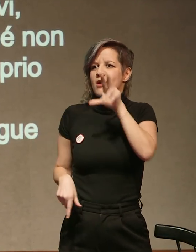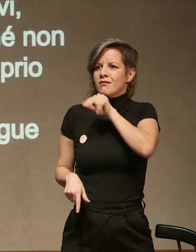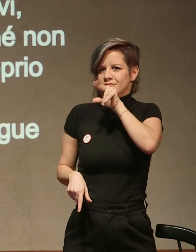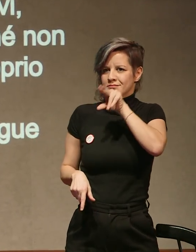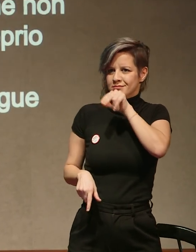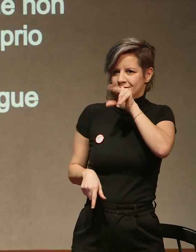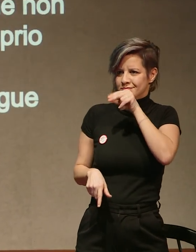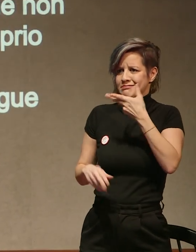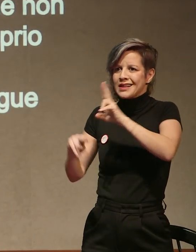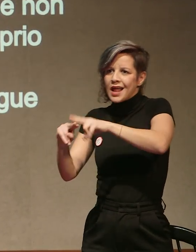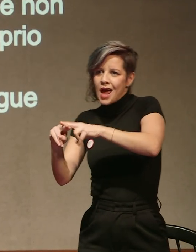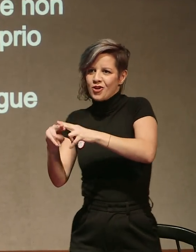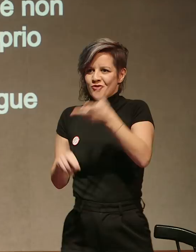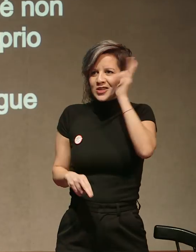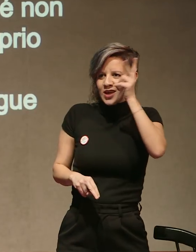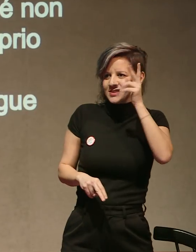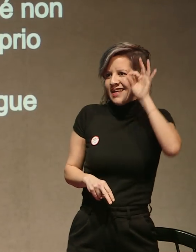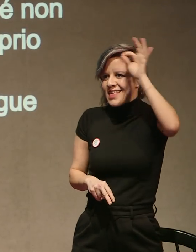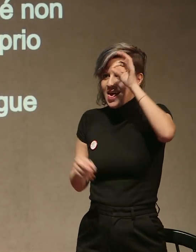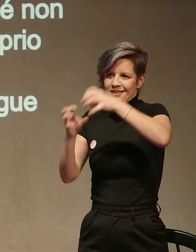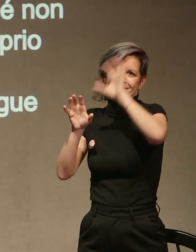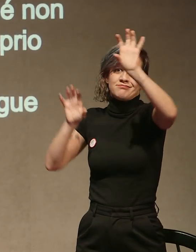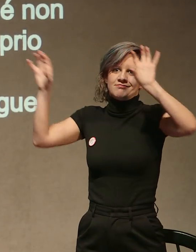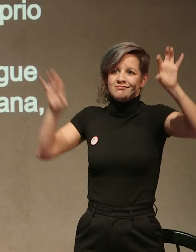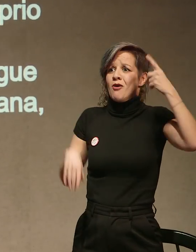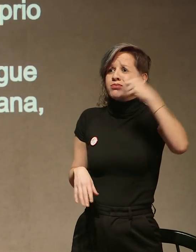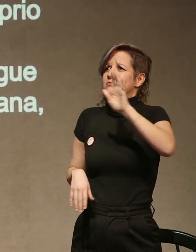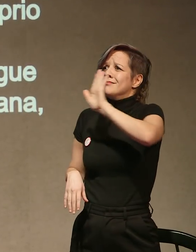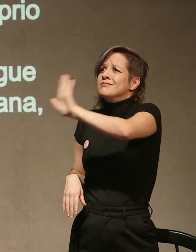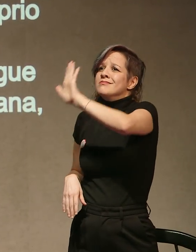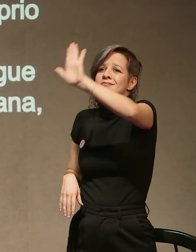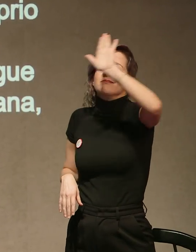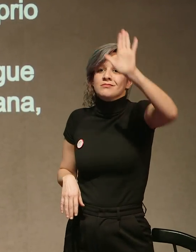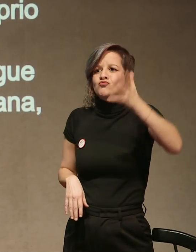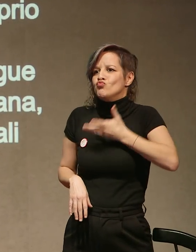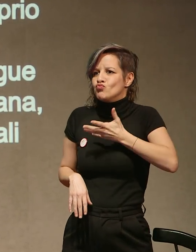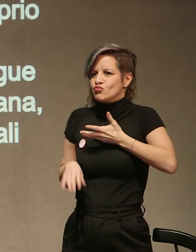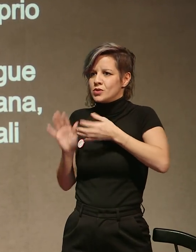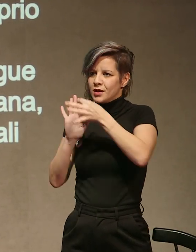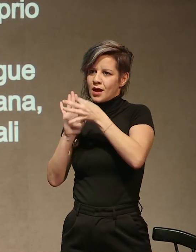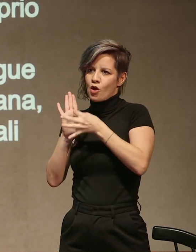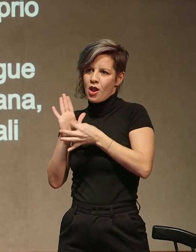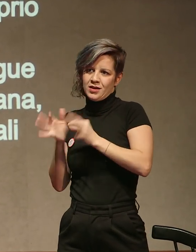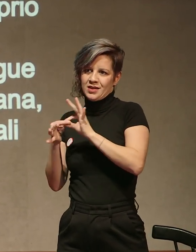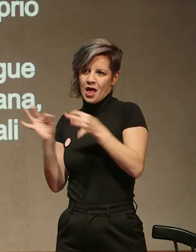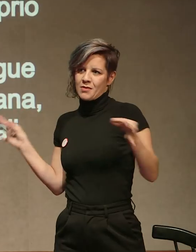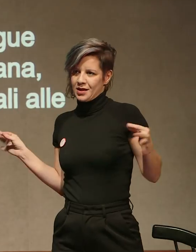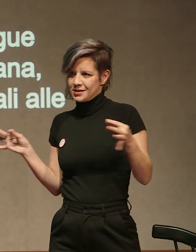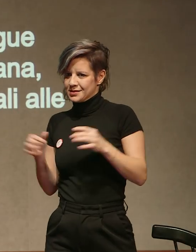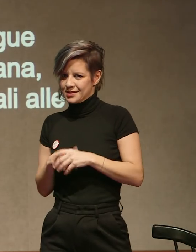francese e loro sono proprio uguali alle lingue parlate all'inglese al francese all'italiano perché proprio ognuna ha delle regole di